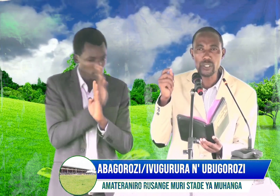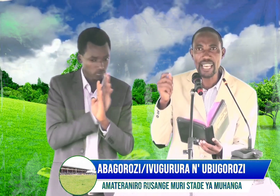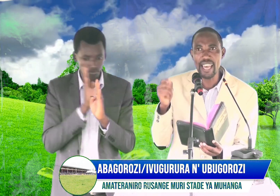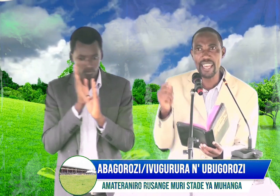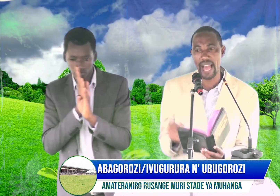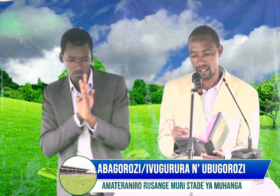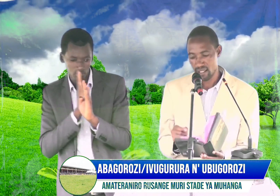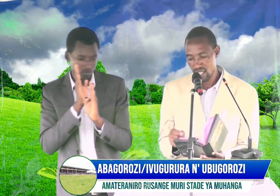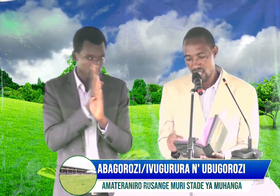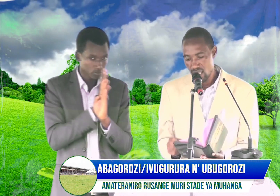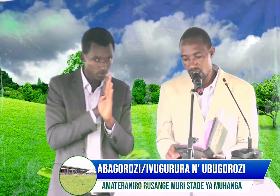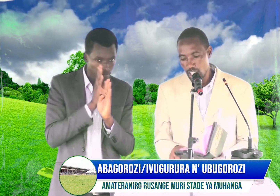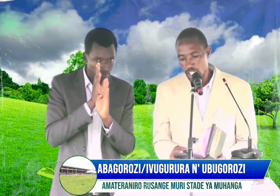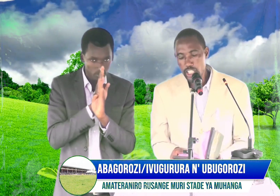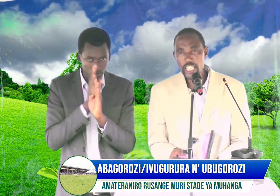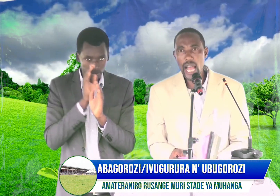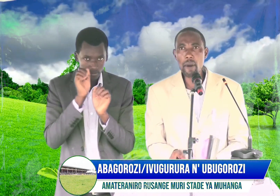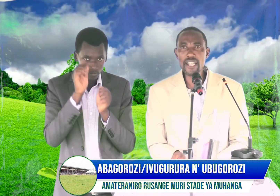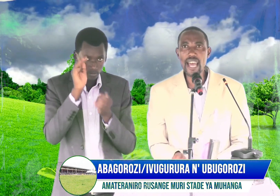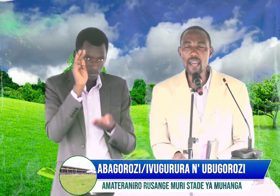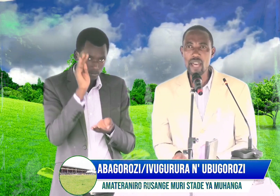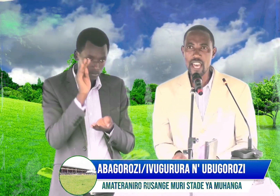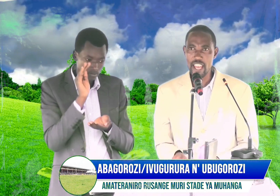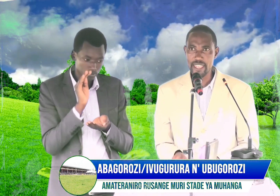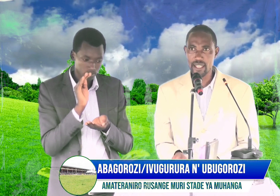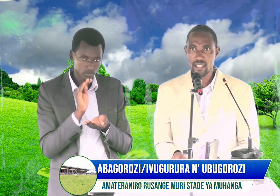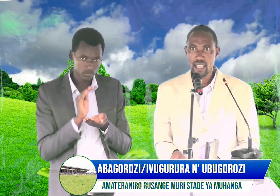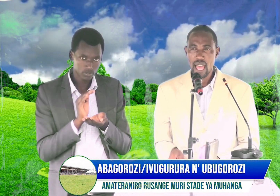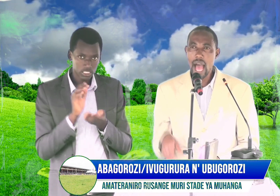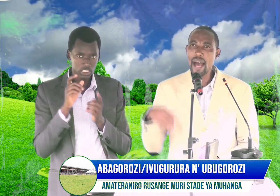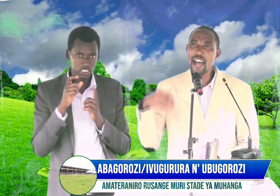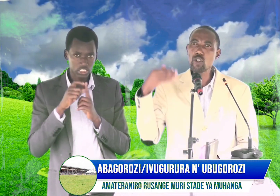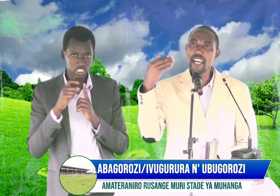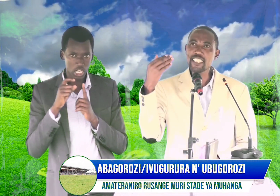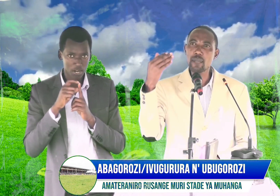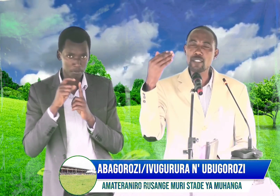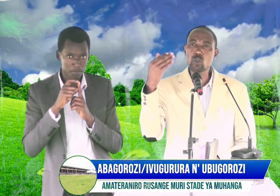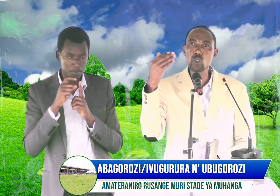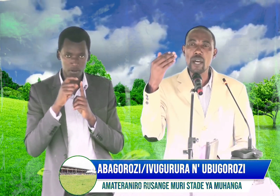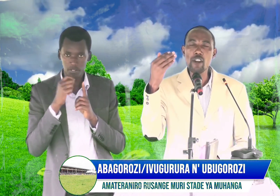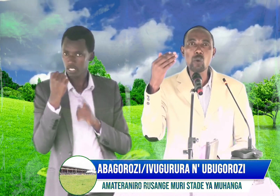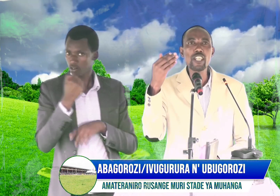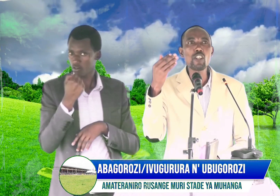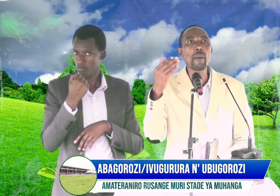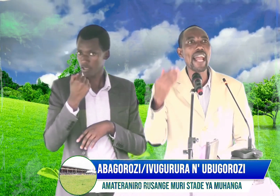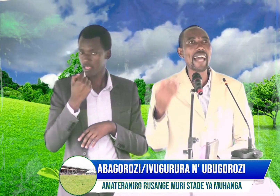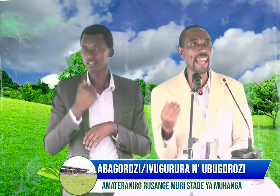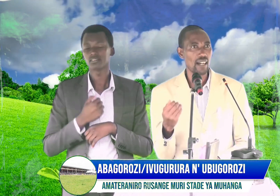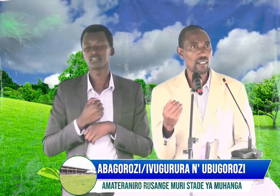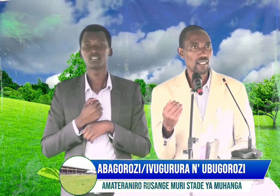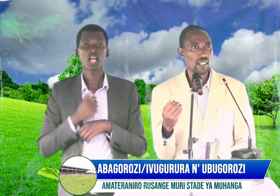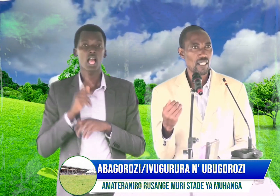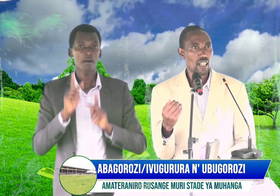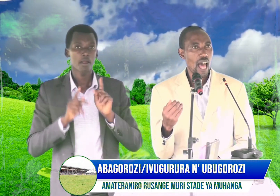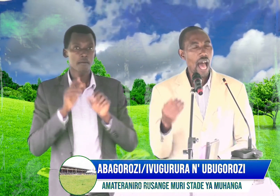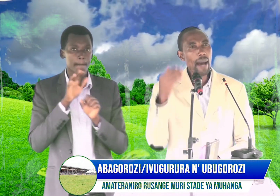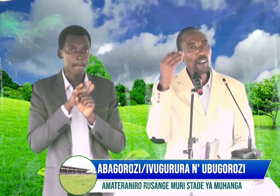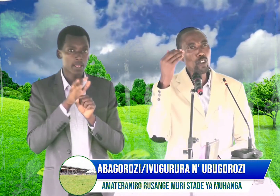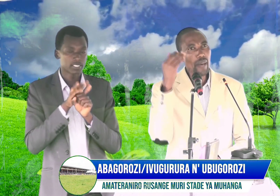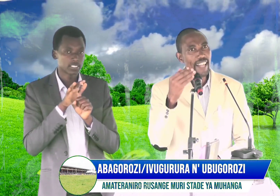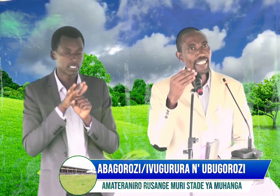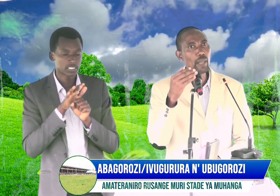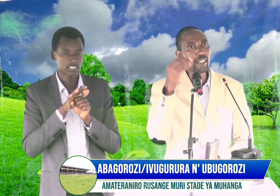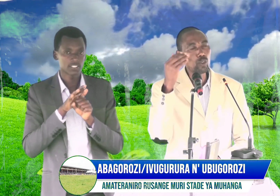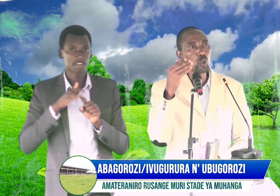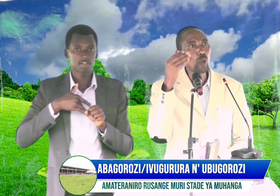kwakabaye gukeya. Iri jambo riraremereye. Abantu benshi batunzwe no kwiyoberanya.